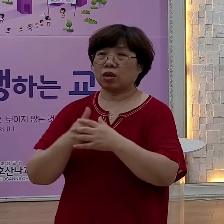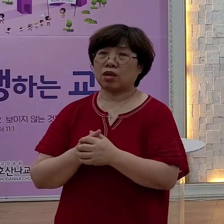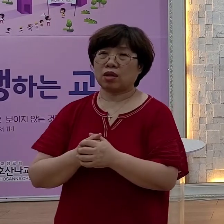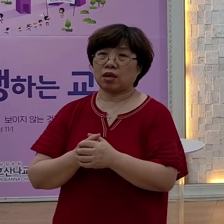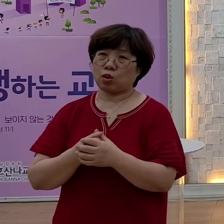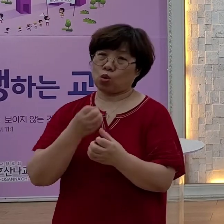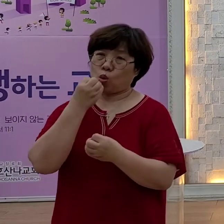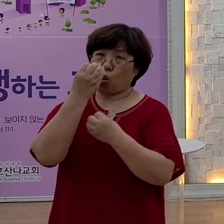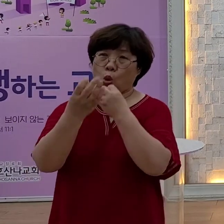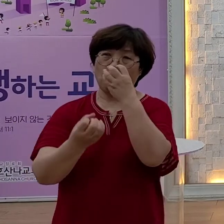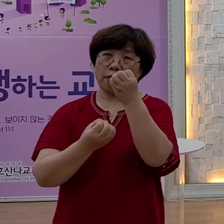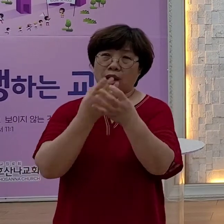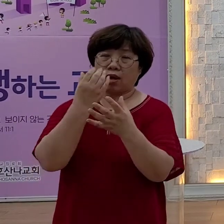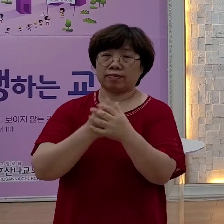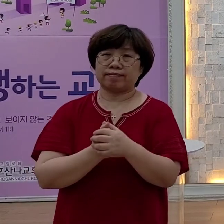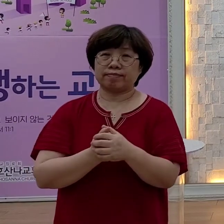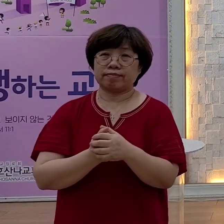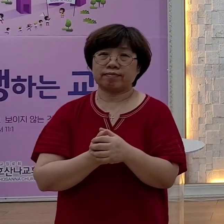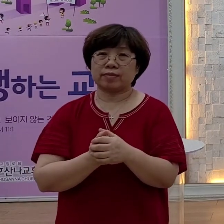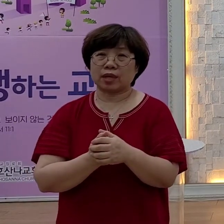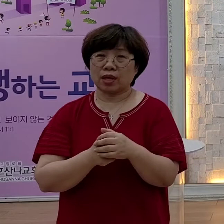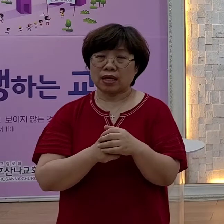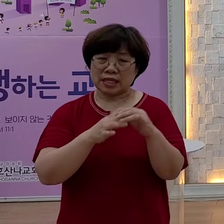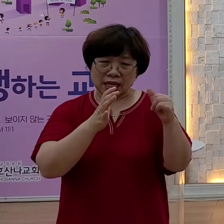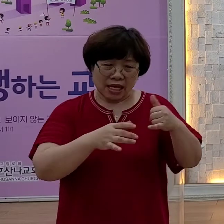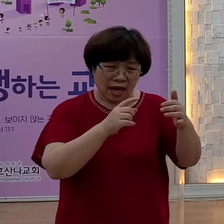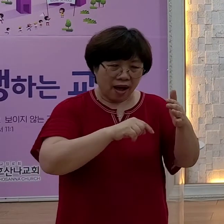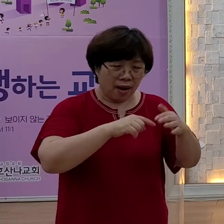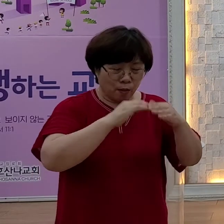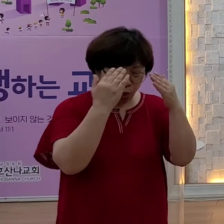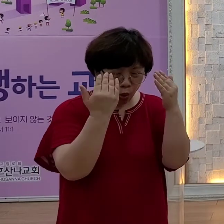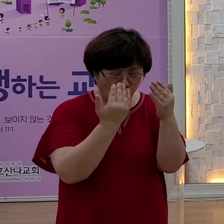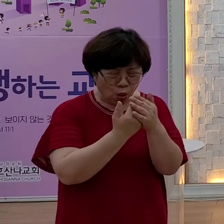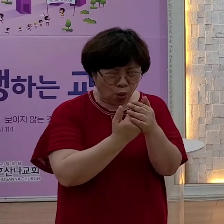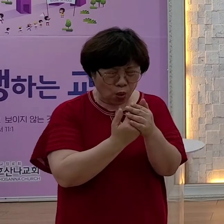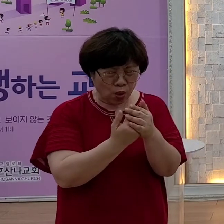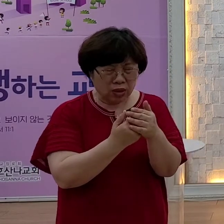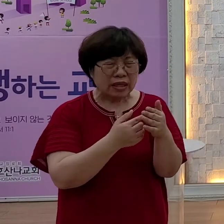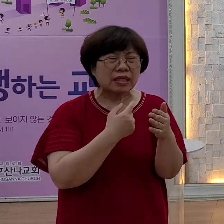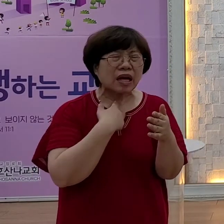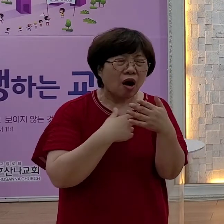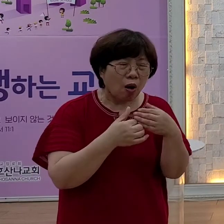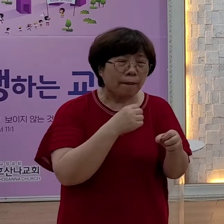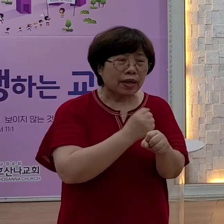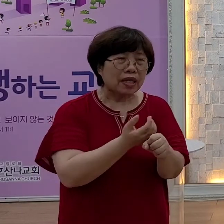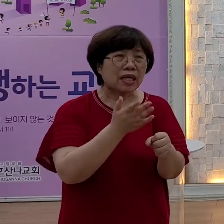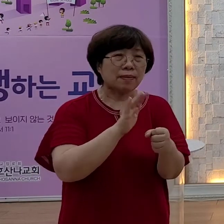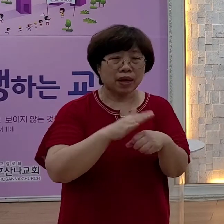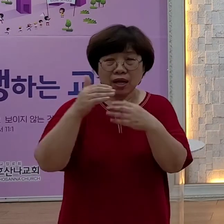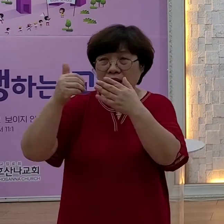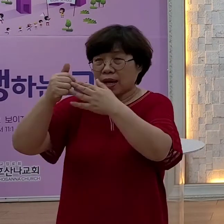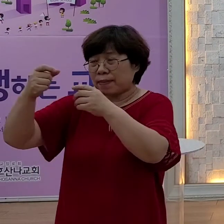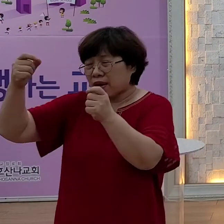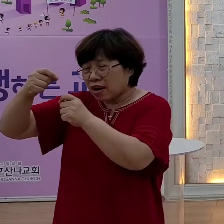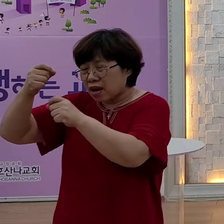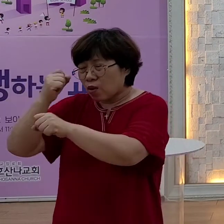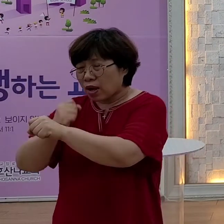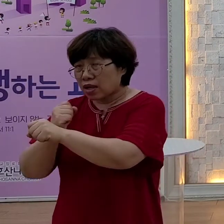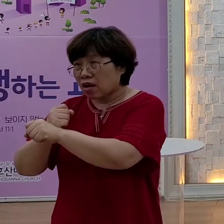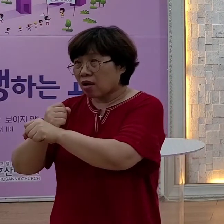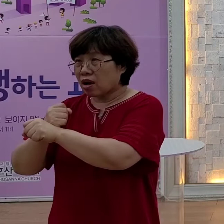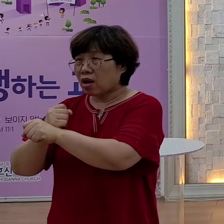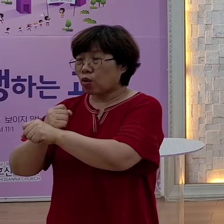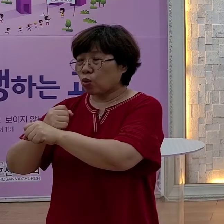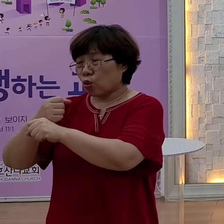말이죠. 그가 다 해봤지만 하나님을 경외하고 하나님 앞에 가까이 나아가서 말씀을 듣고 하나님 앞에